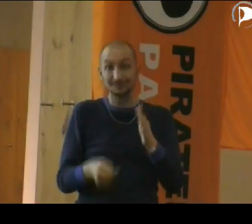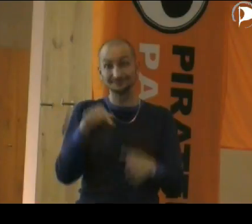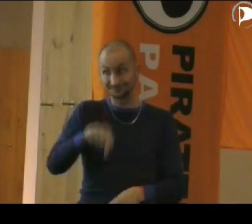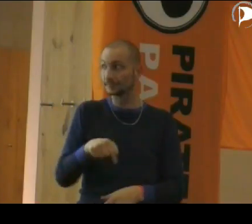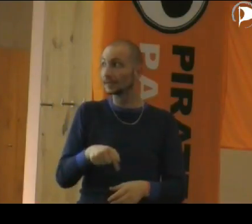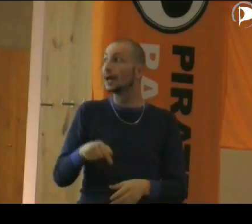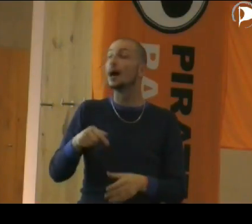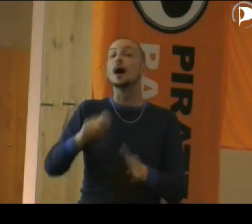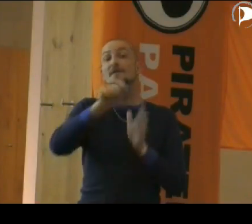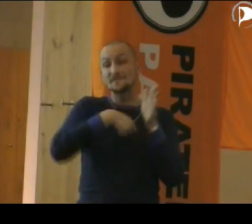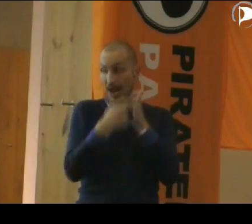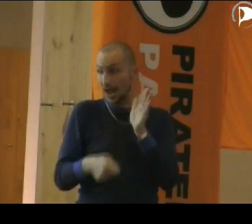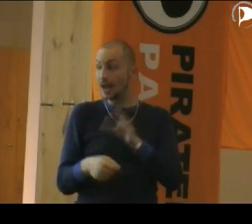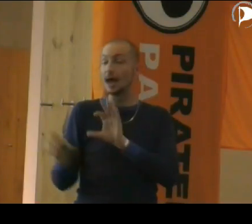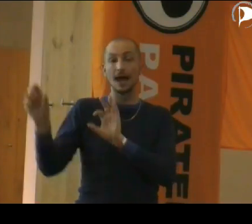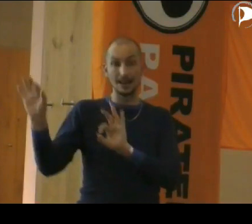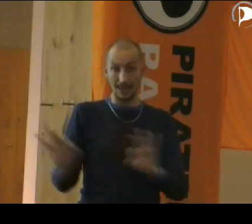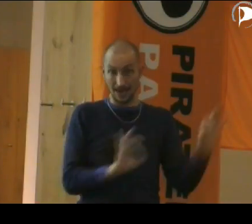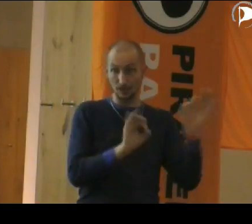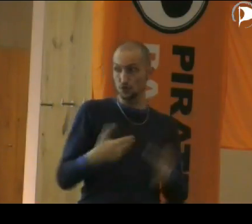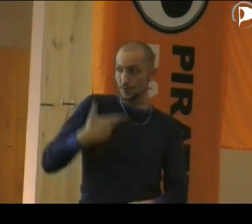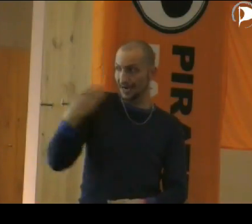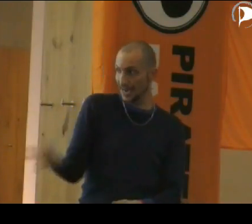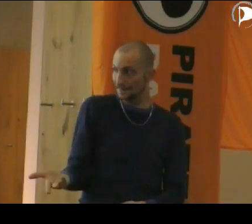die wahlleiter die jedoch darum komme